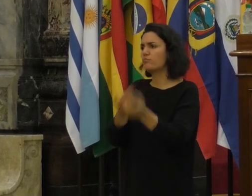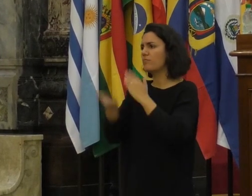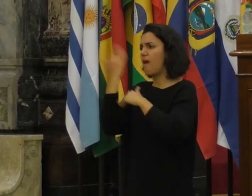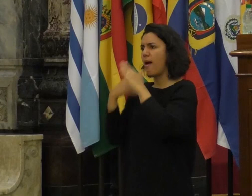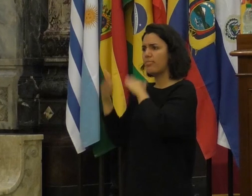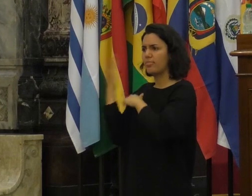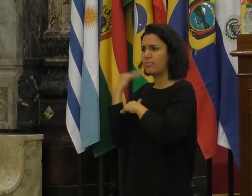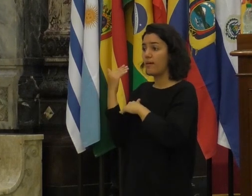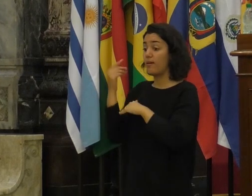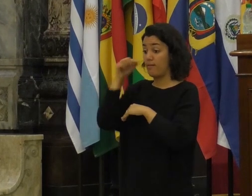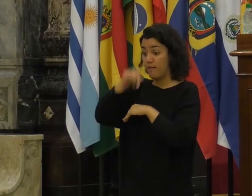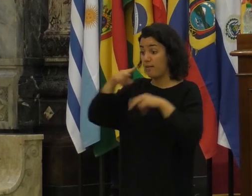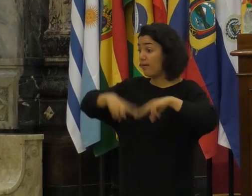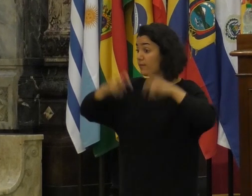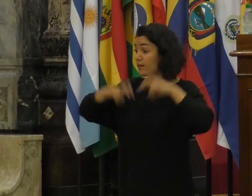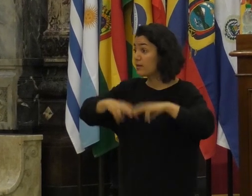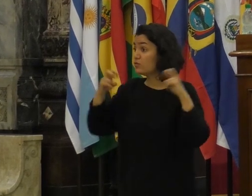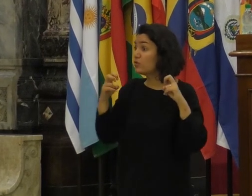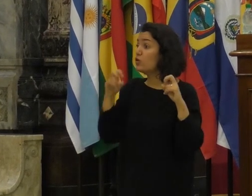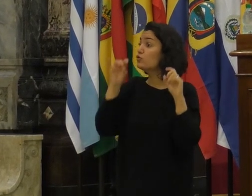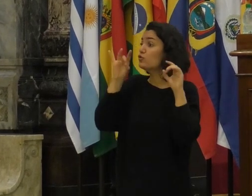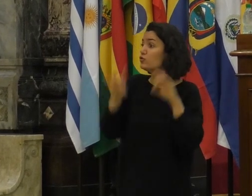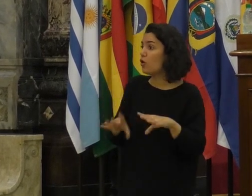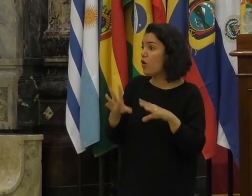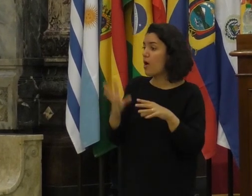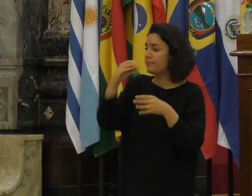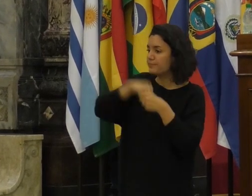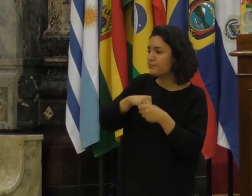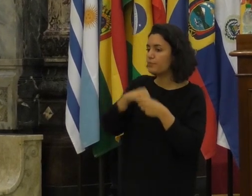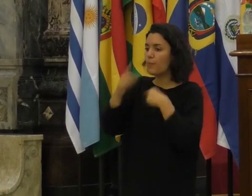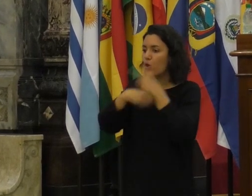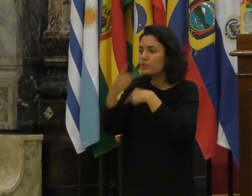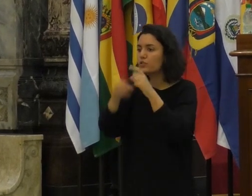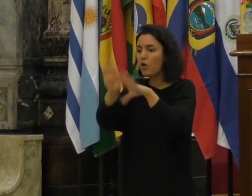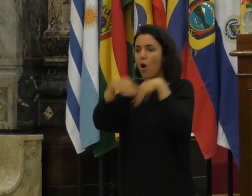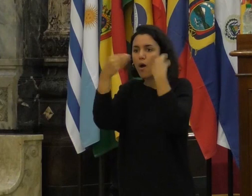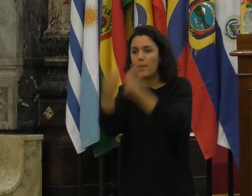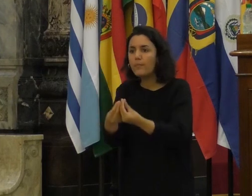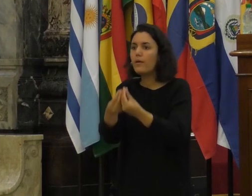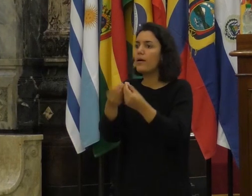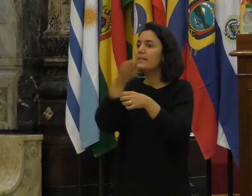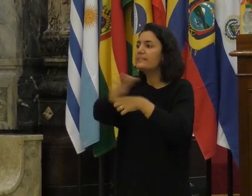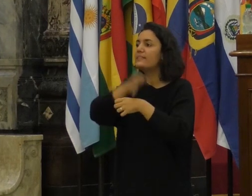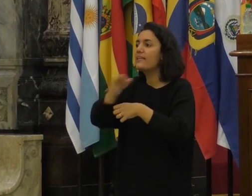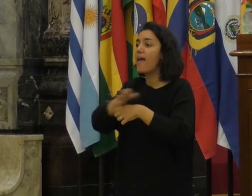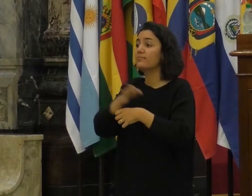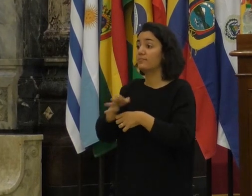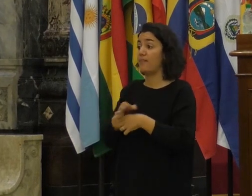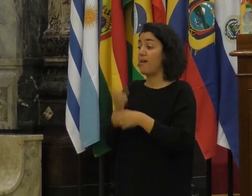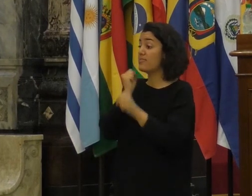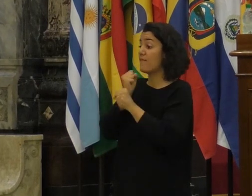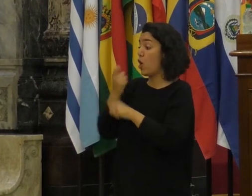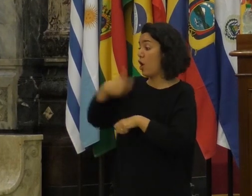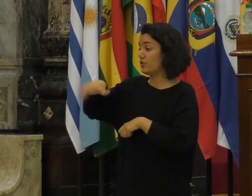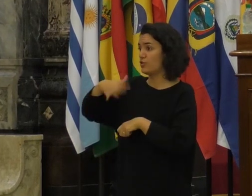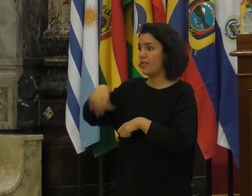las cuales la investigación está integrada a un proceso más global que incluye la enseñanza y la extensión, y este es el caso